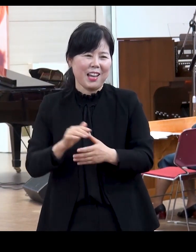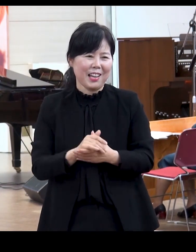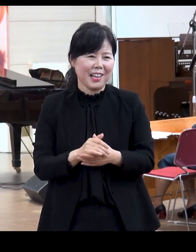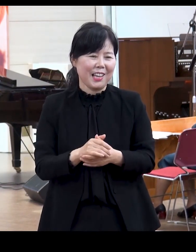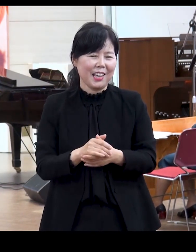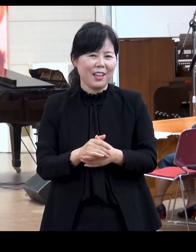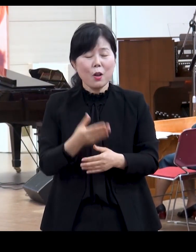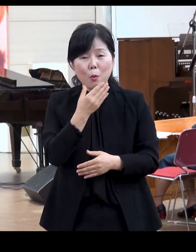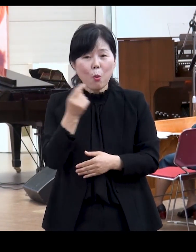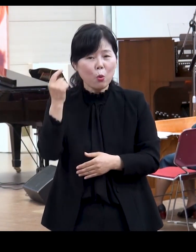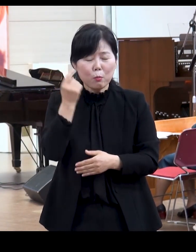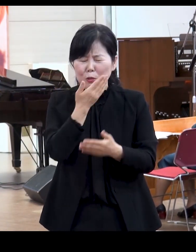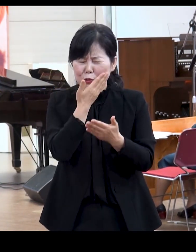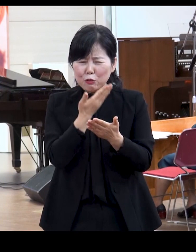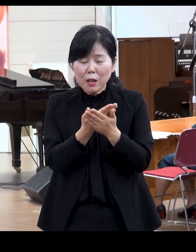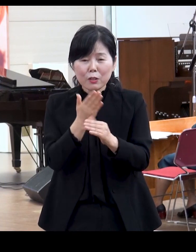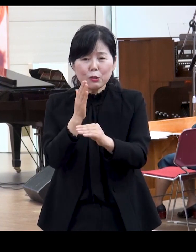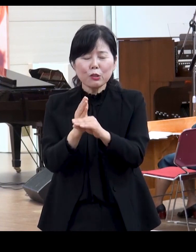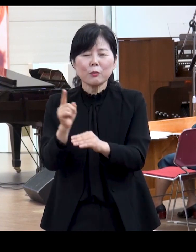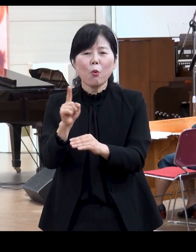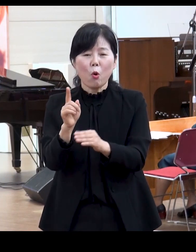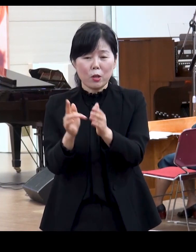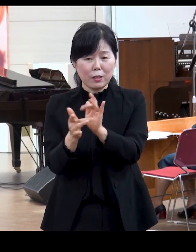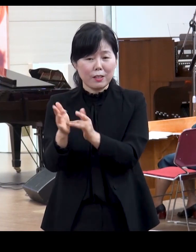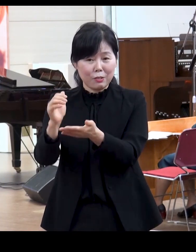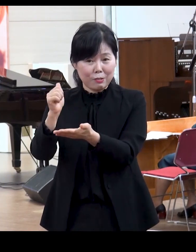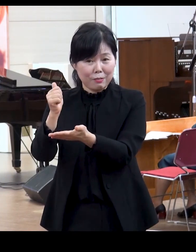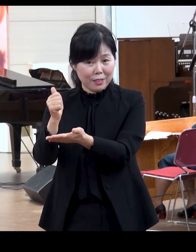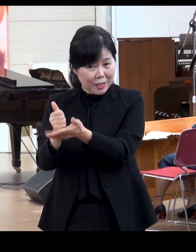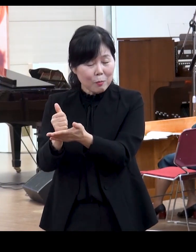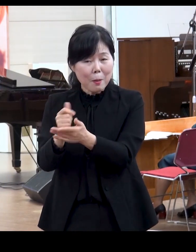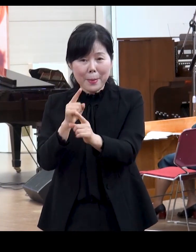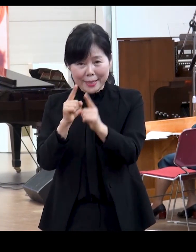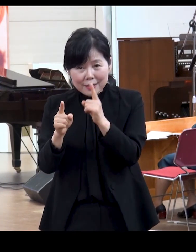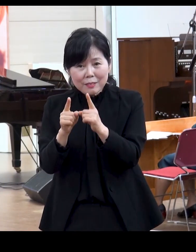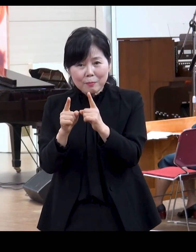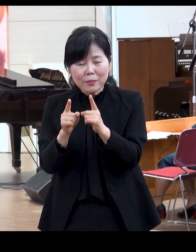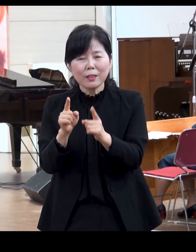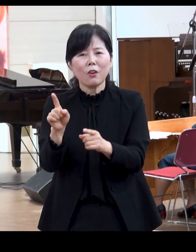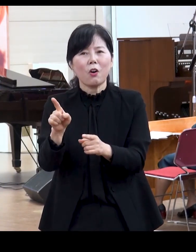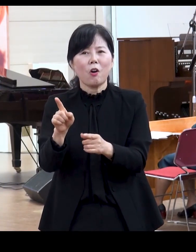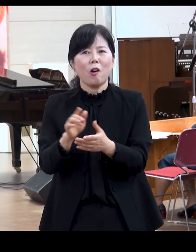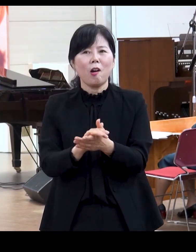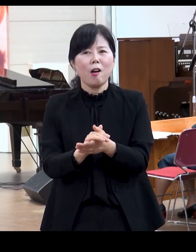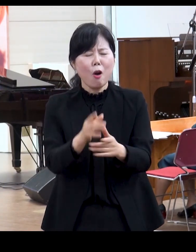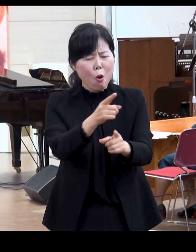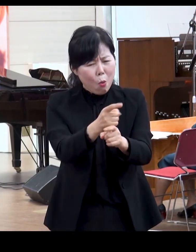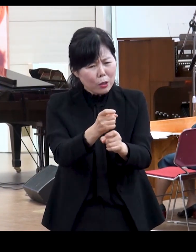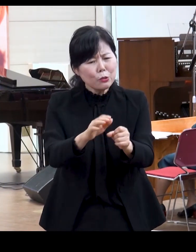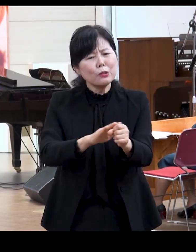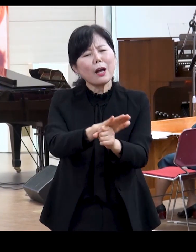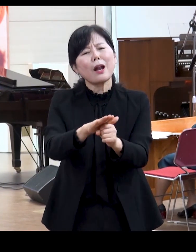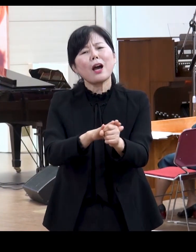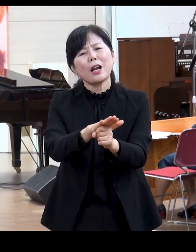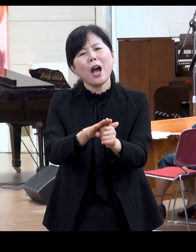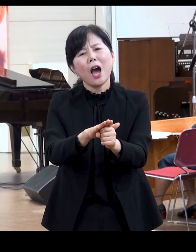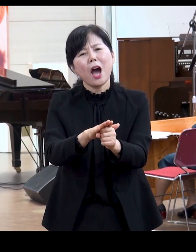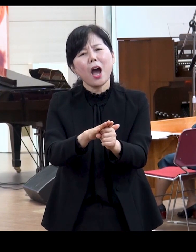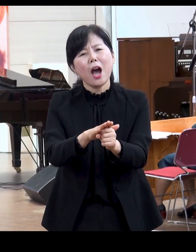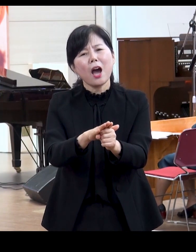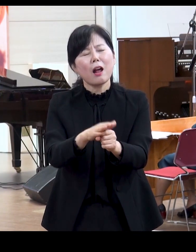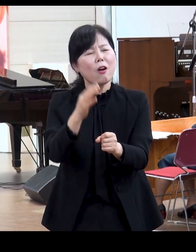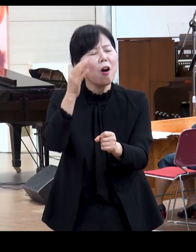그러니까 복음의 핵심이 뭐냐? 예수님의 이 말씀, 제자도의 핵심이 뭐냐? 다른 어떤 것보다 원수를